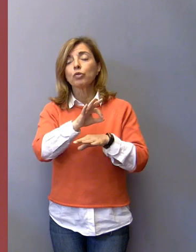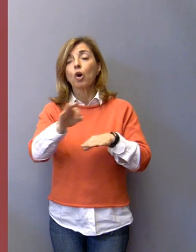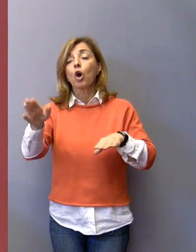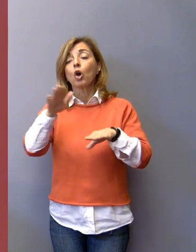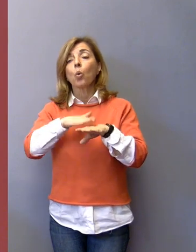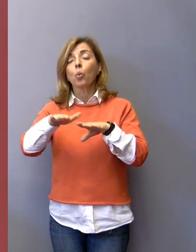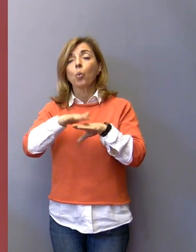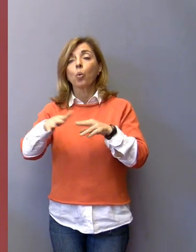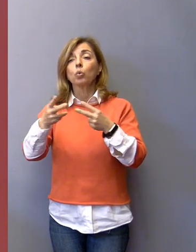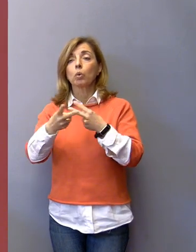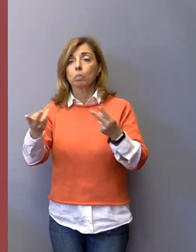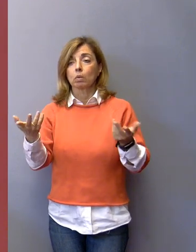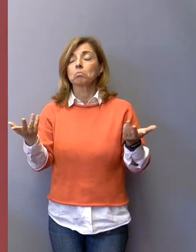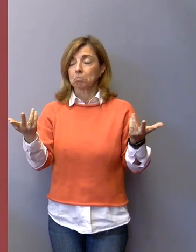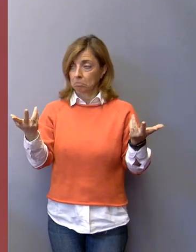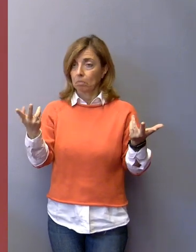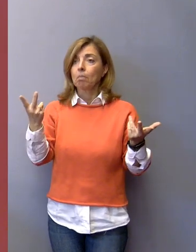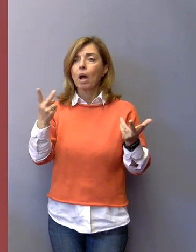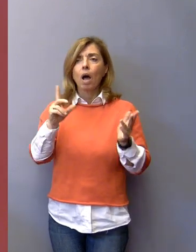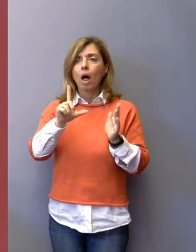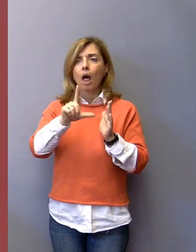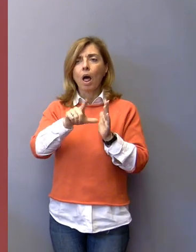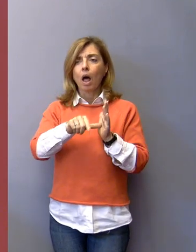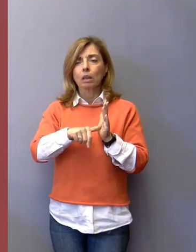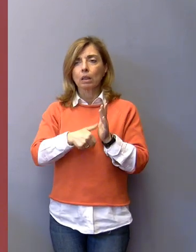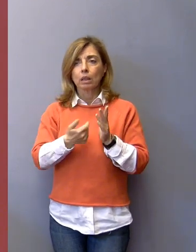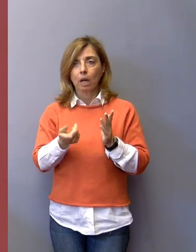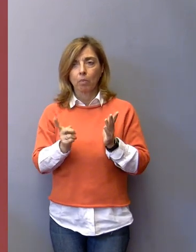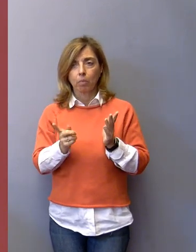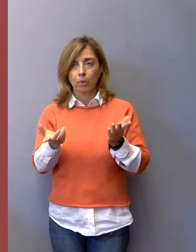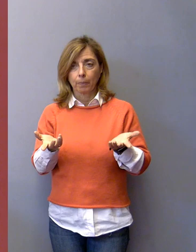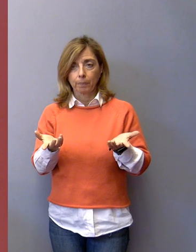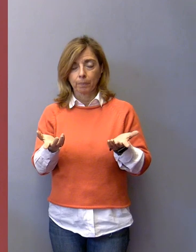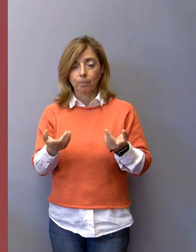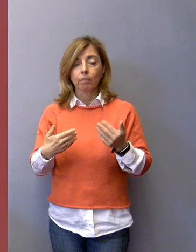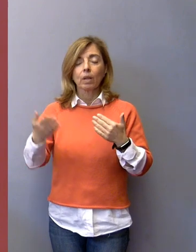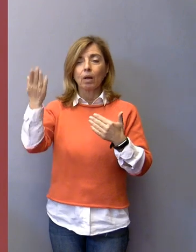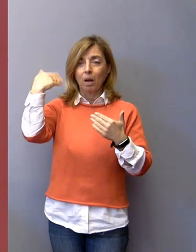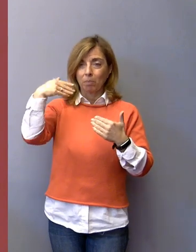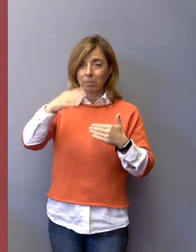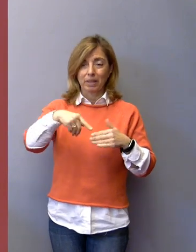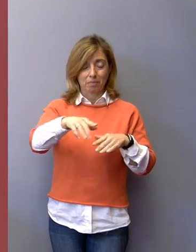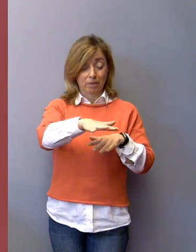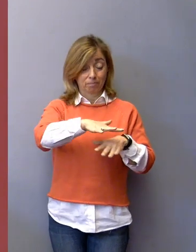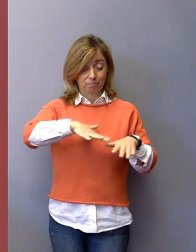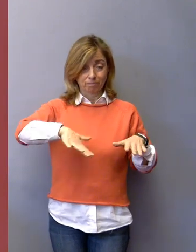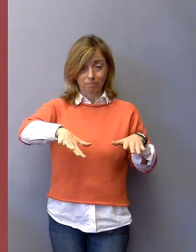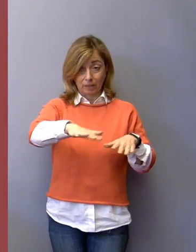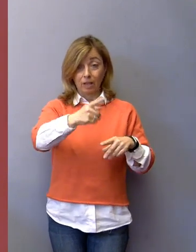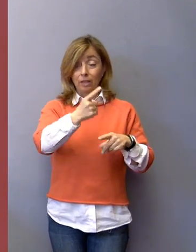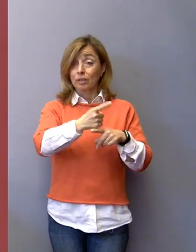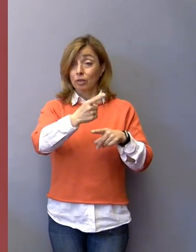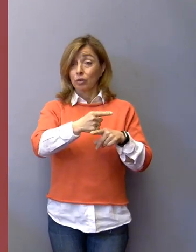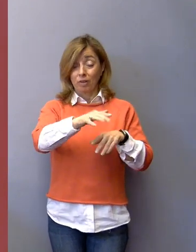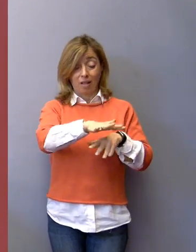tempo ok Quindi mentre prima per poter acquisire la cubatura e ricostruire altrove si doveva cedere quel bene